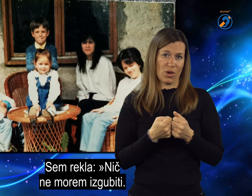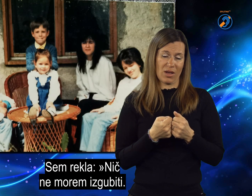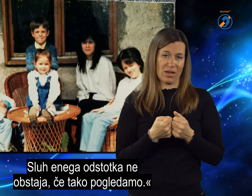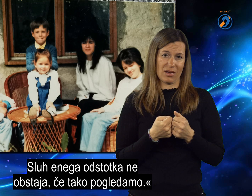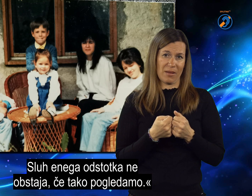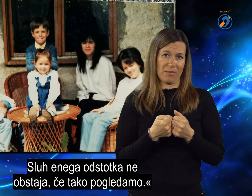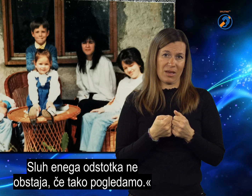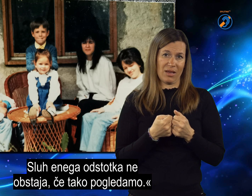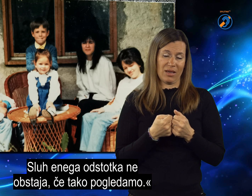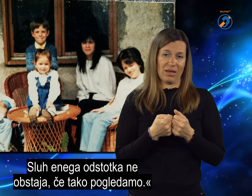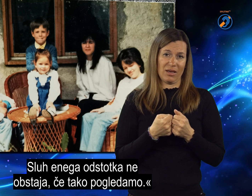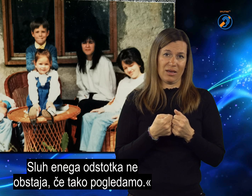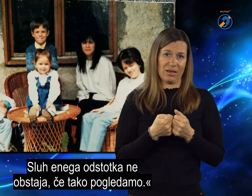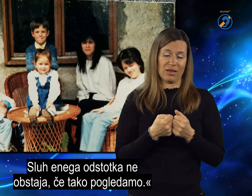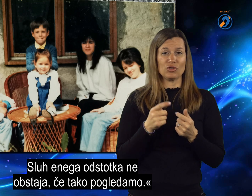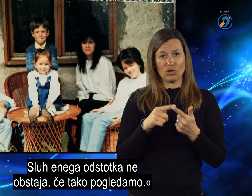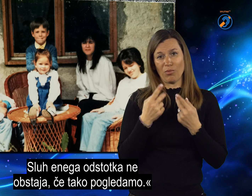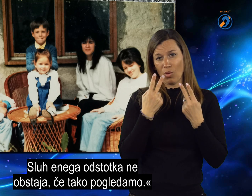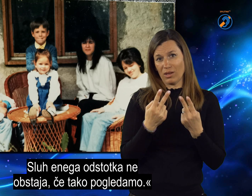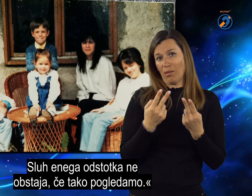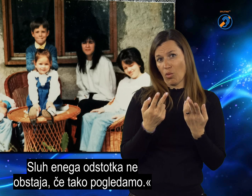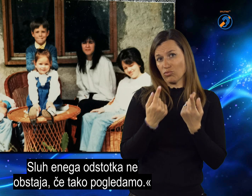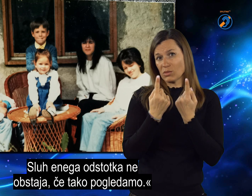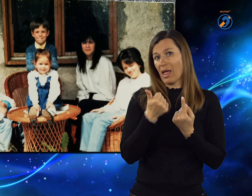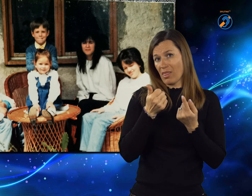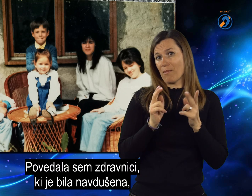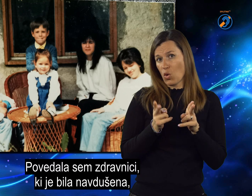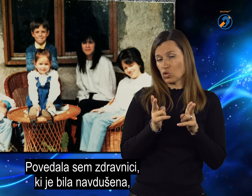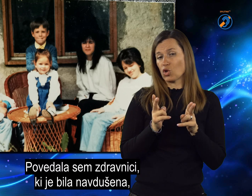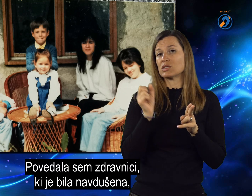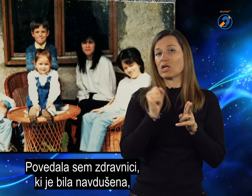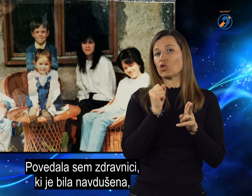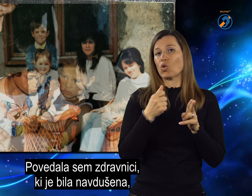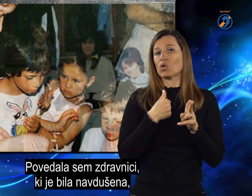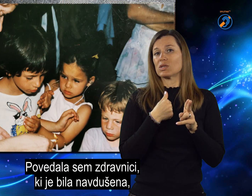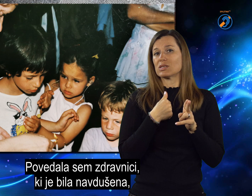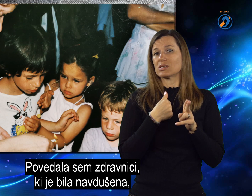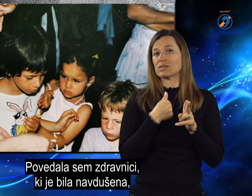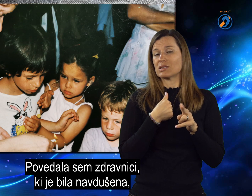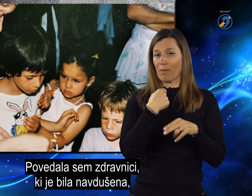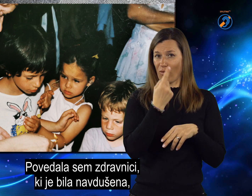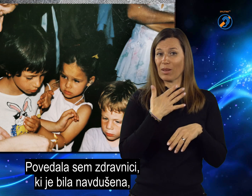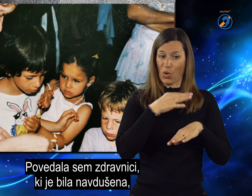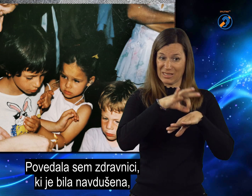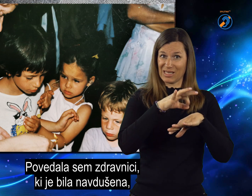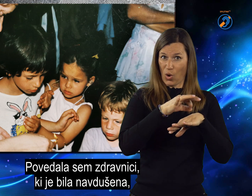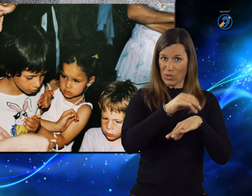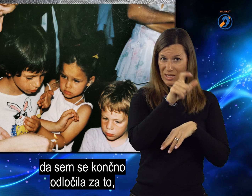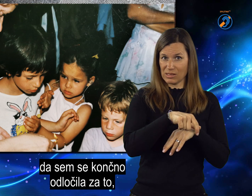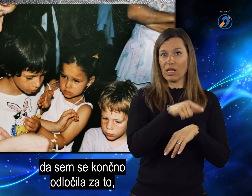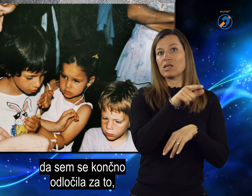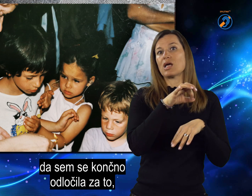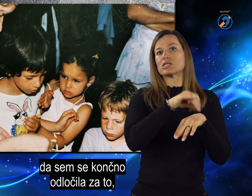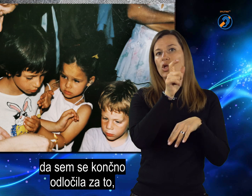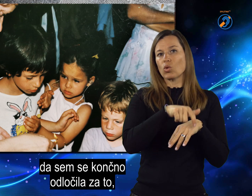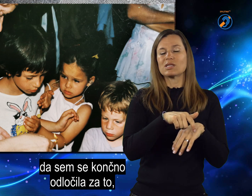Zato 1% ne obstaja. Što tako pogledamo. Jaz sem povedala stranišči, stranišča je bila navdušena, da sem